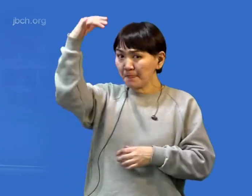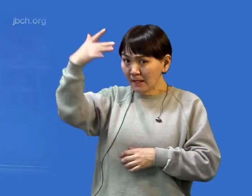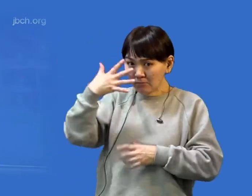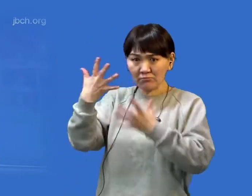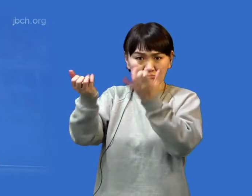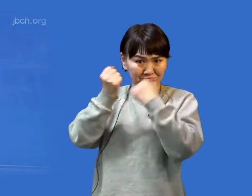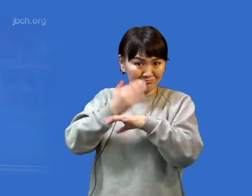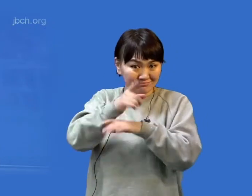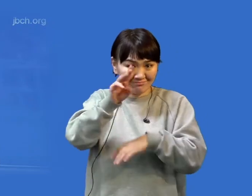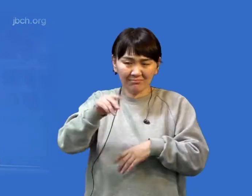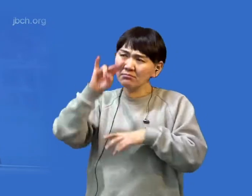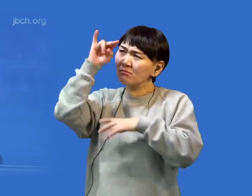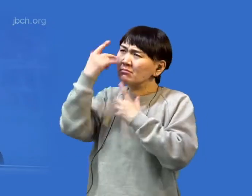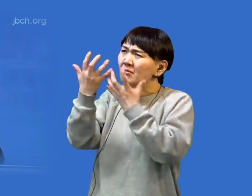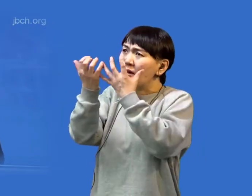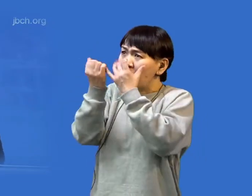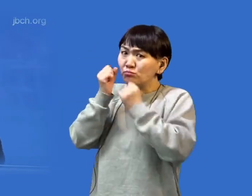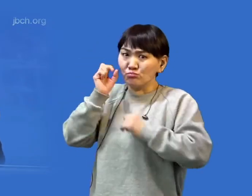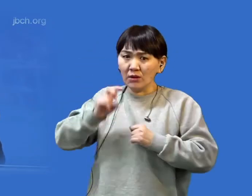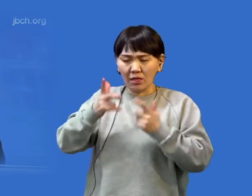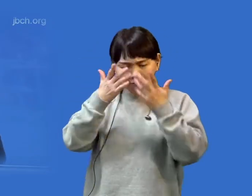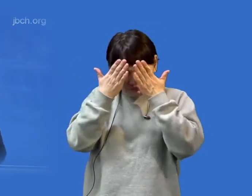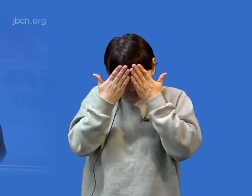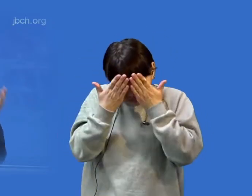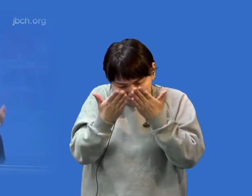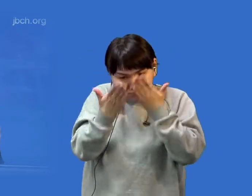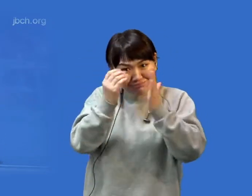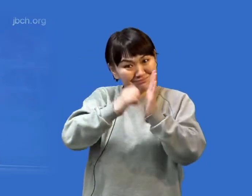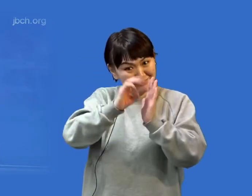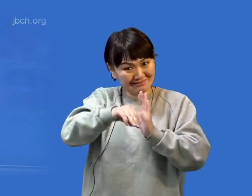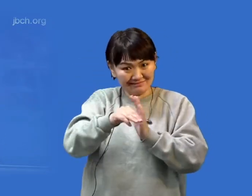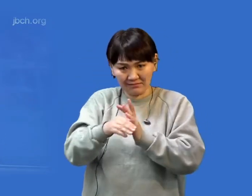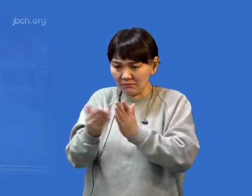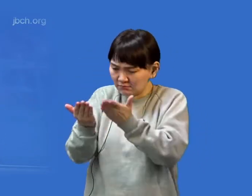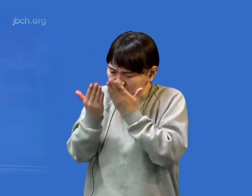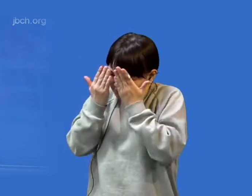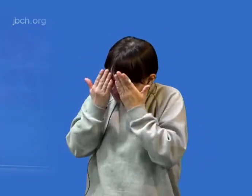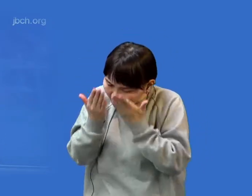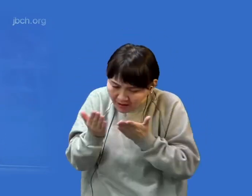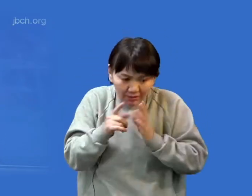авсан бол эн чинь үгүй та талархах хэрэгтэй үстэй гэтэл талархаж мэддэггүй